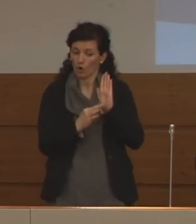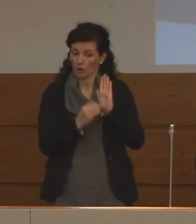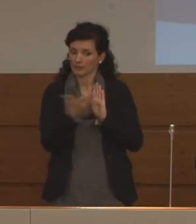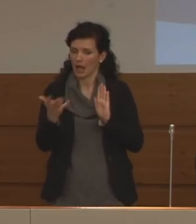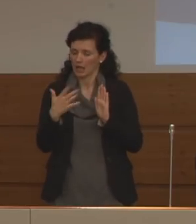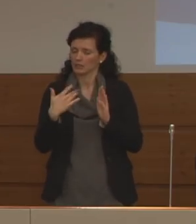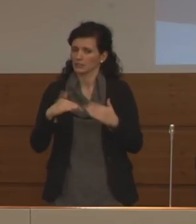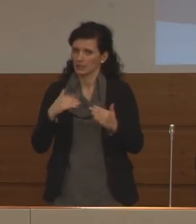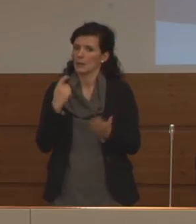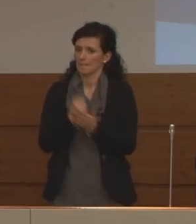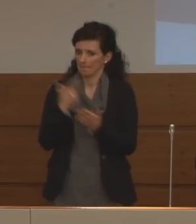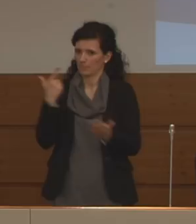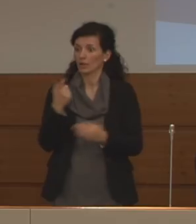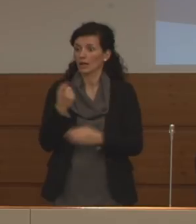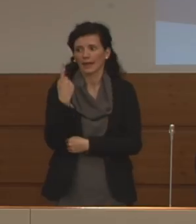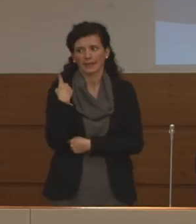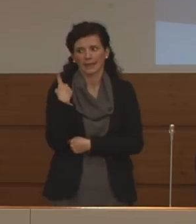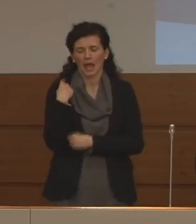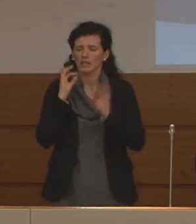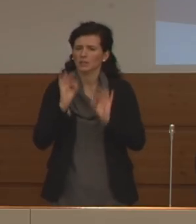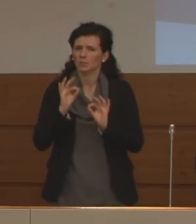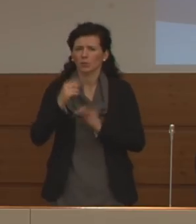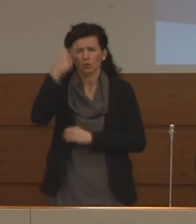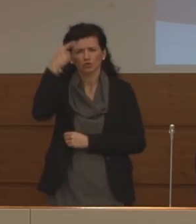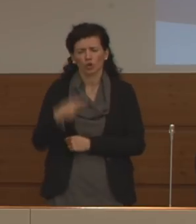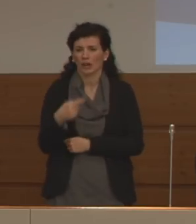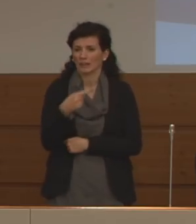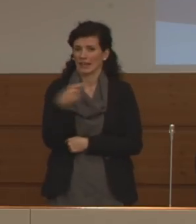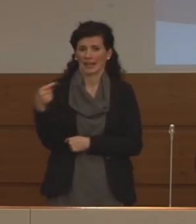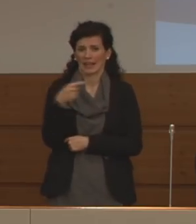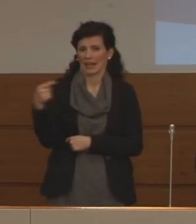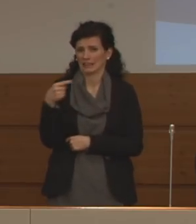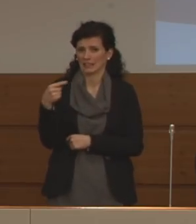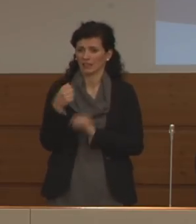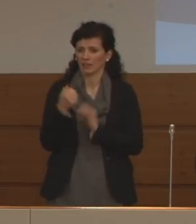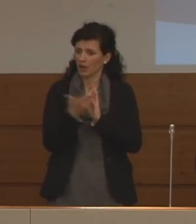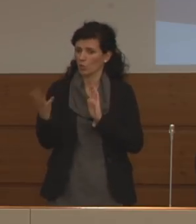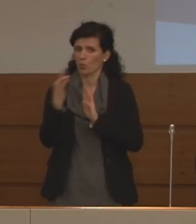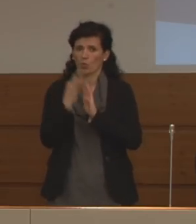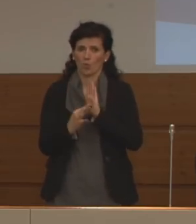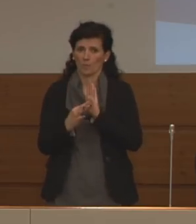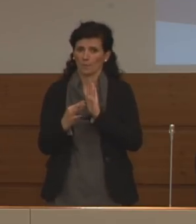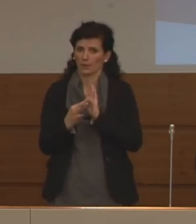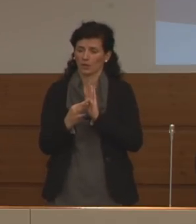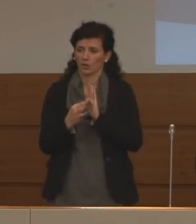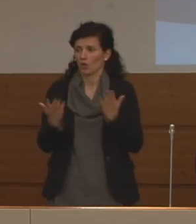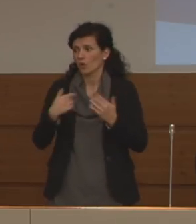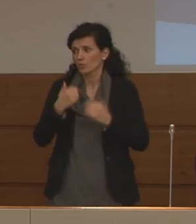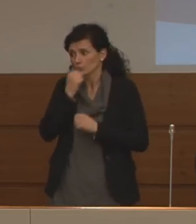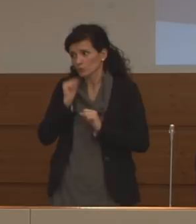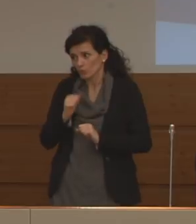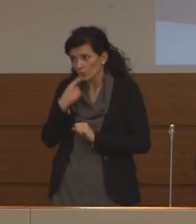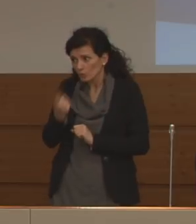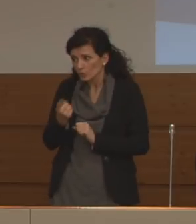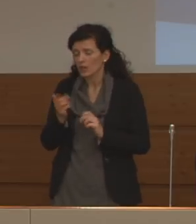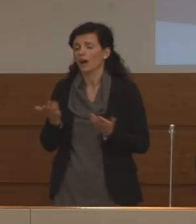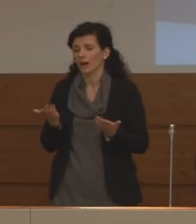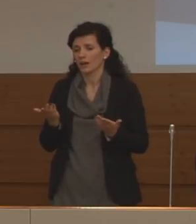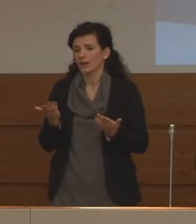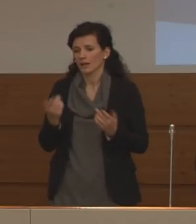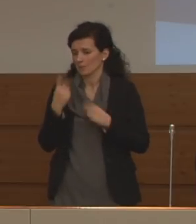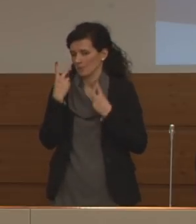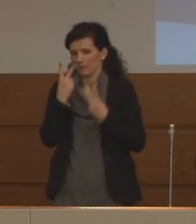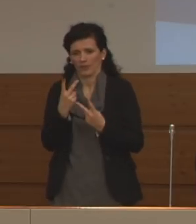ieri abbiamo avuta una giornata estremamente negativa se mi permette di utilizzare questo avverbio ma lo è stata anche